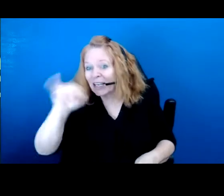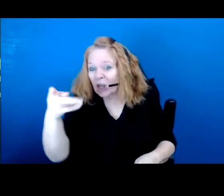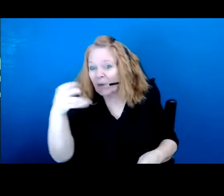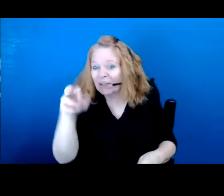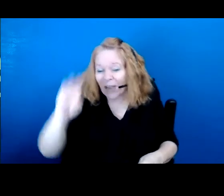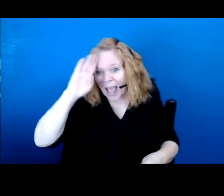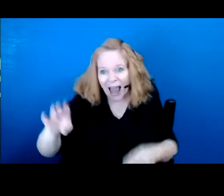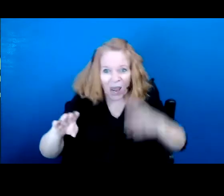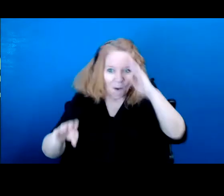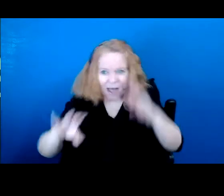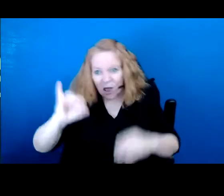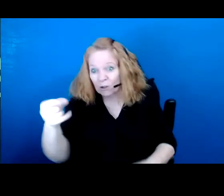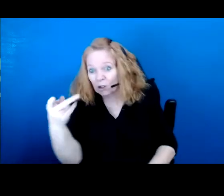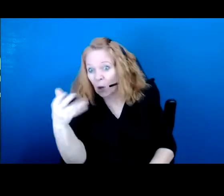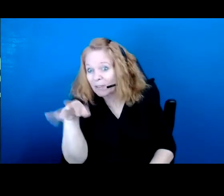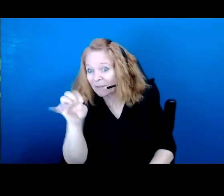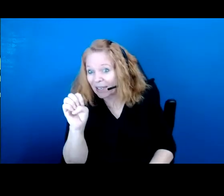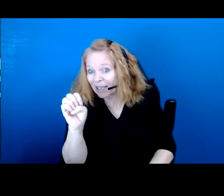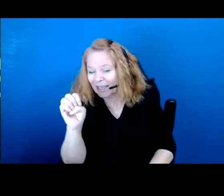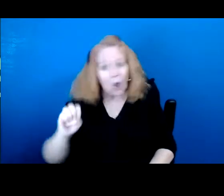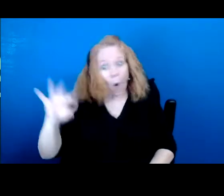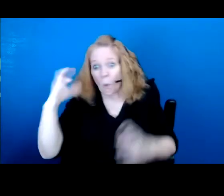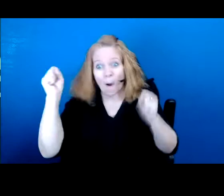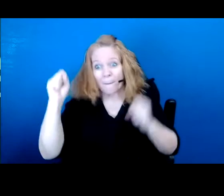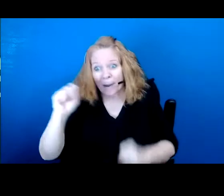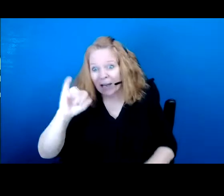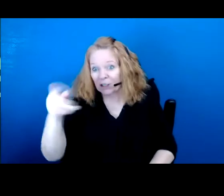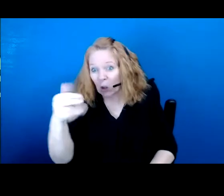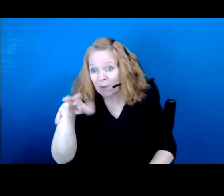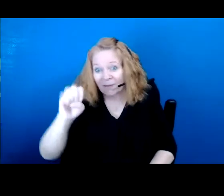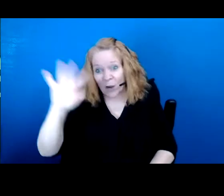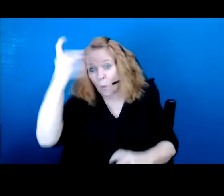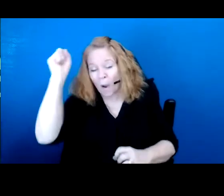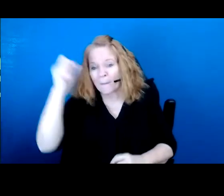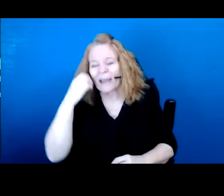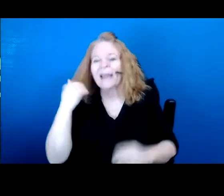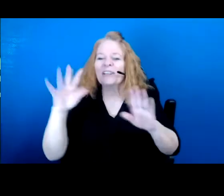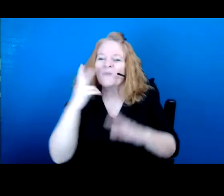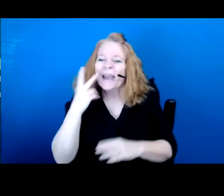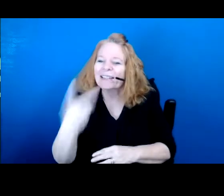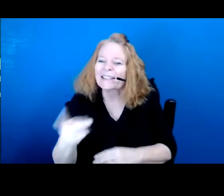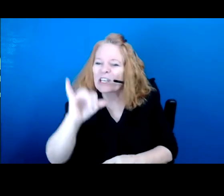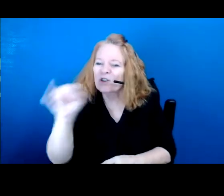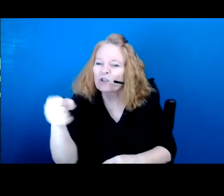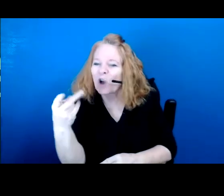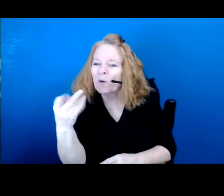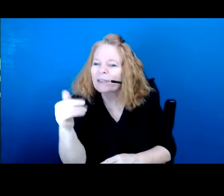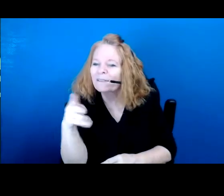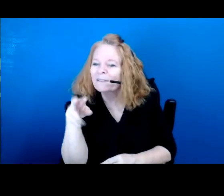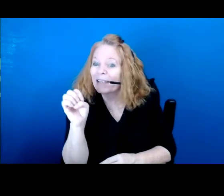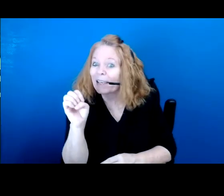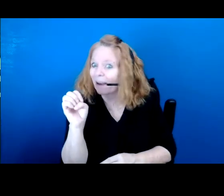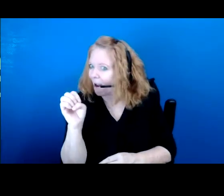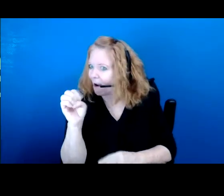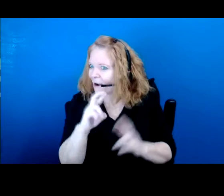hola hola hola wow josephine josephine que